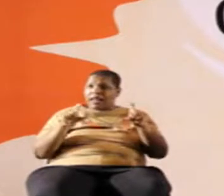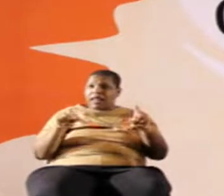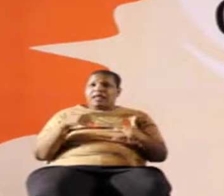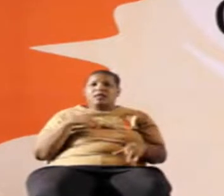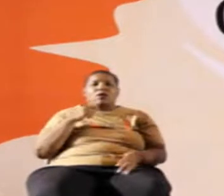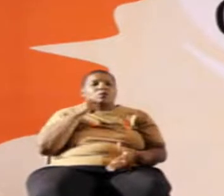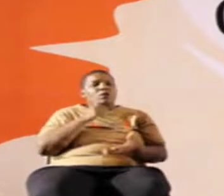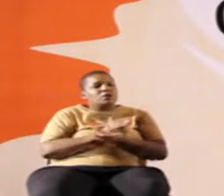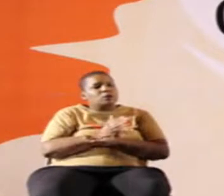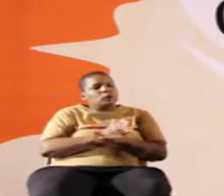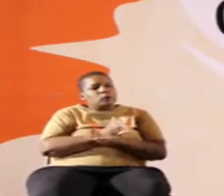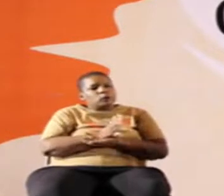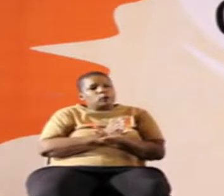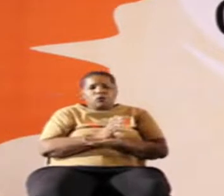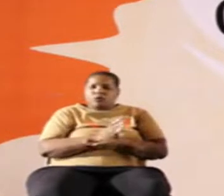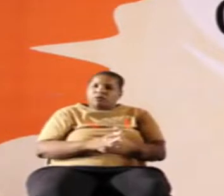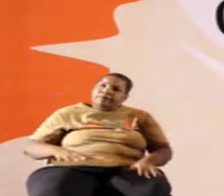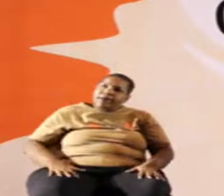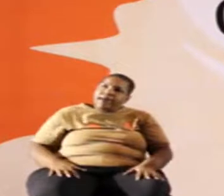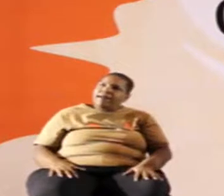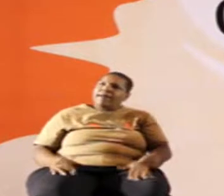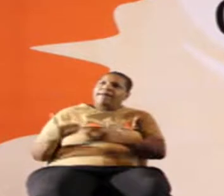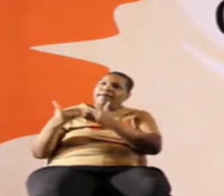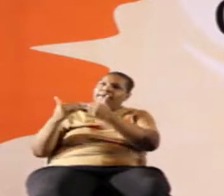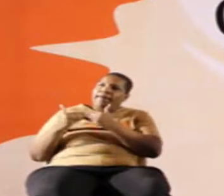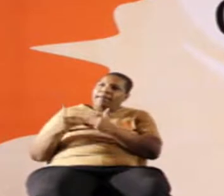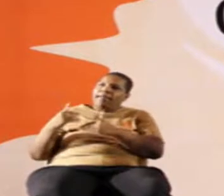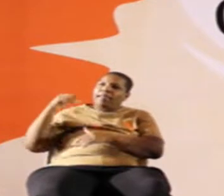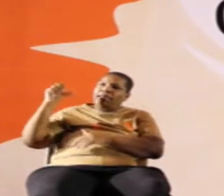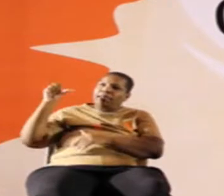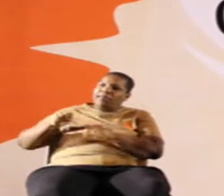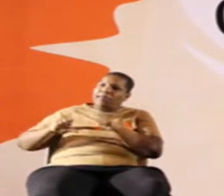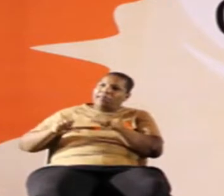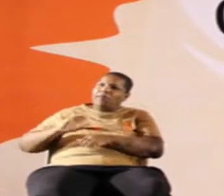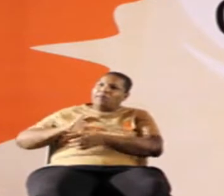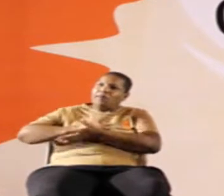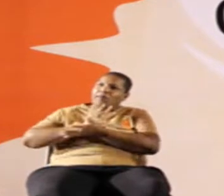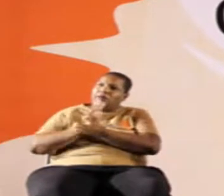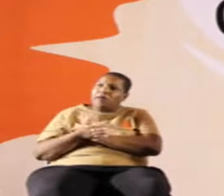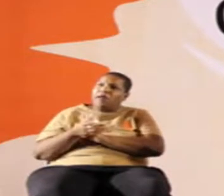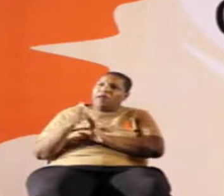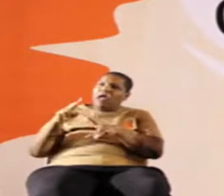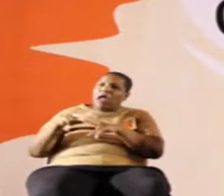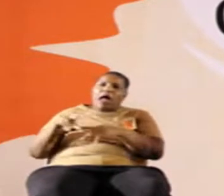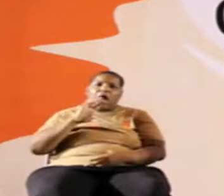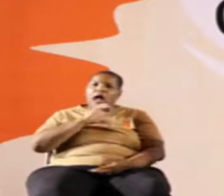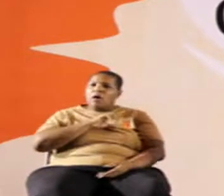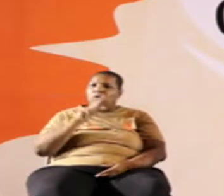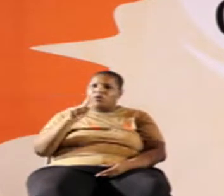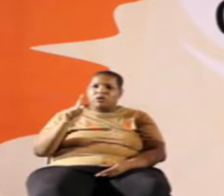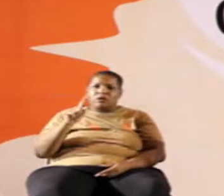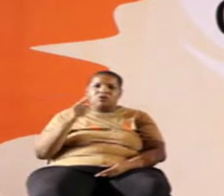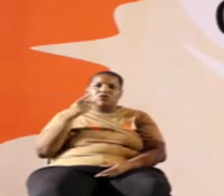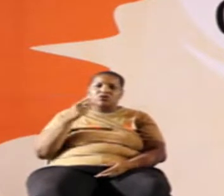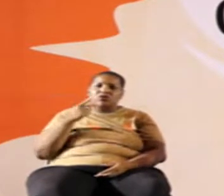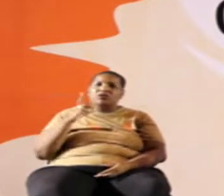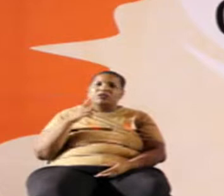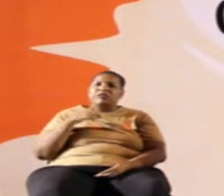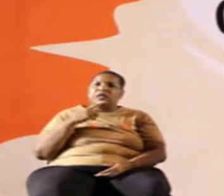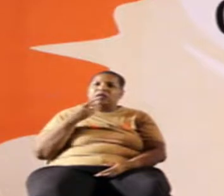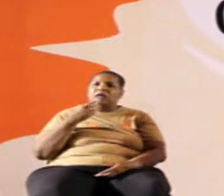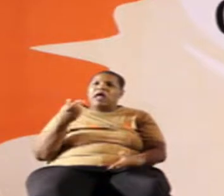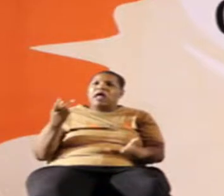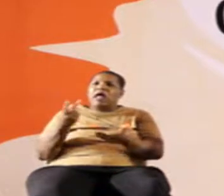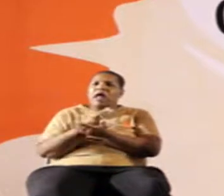está chateada, né? Que foi maltratada por alguém, não apenas por seu amor, o seu desamor, mas